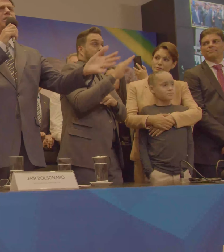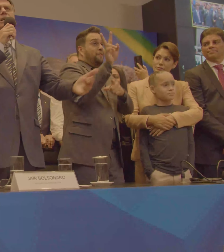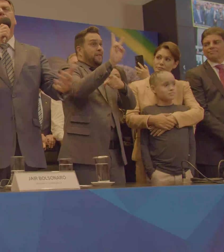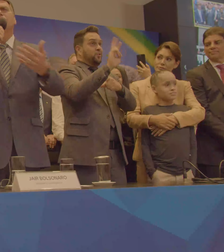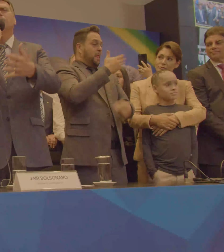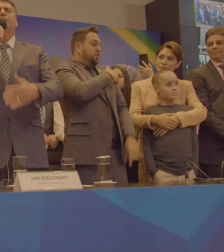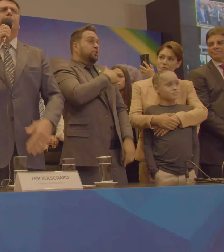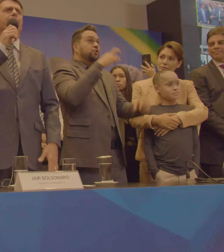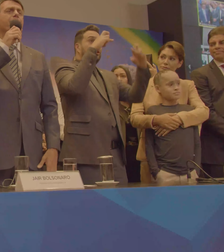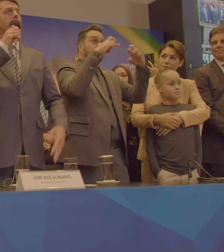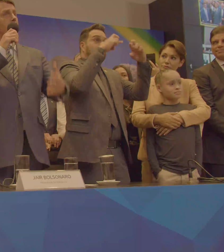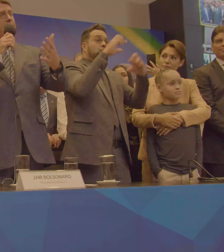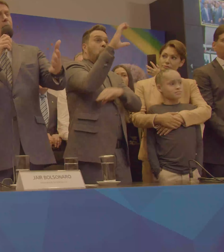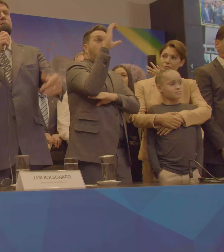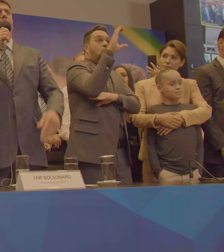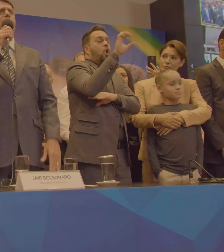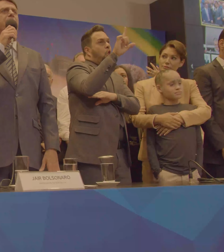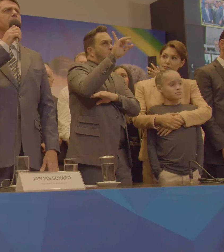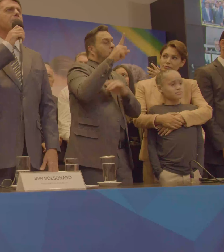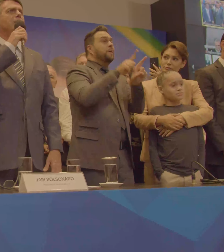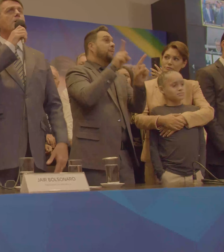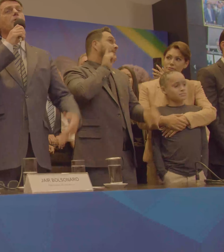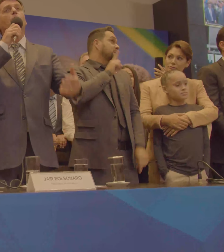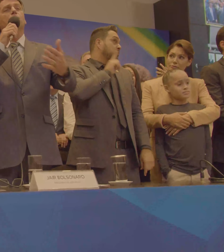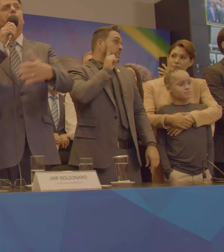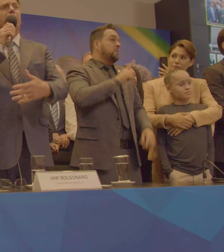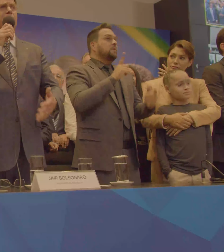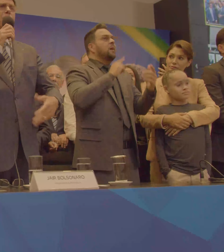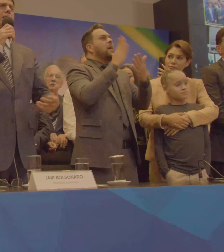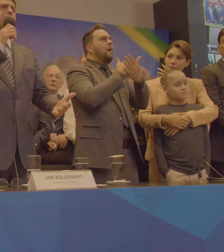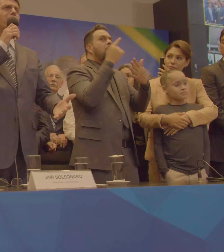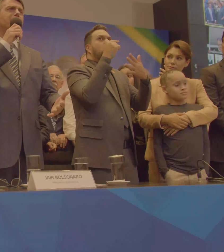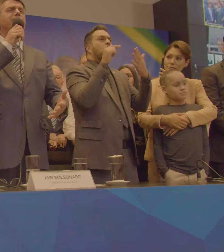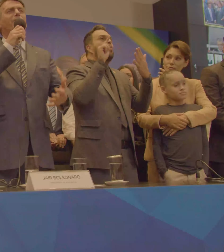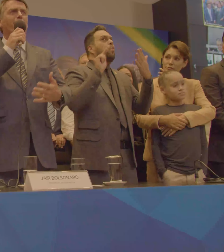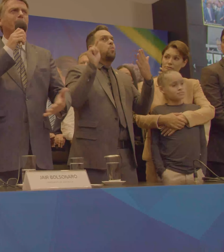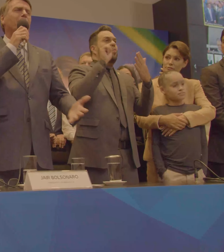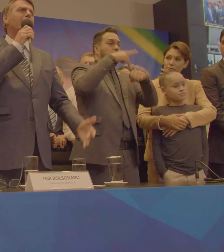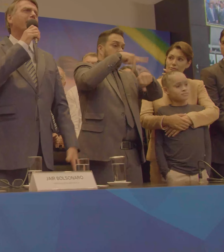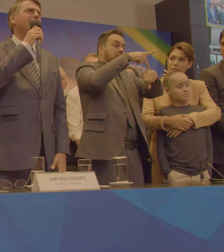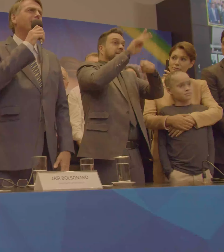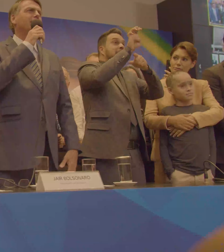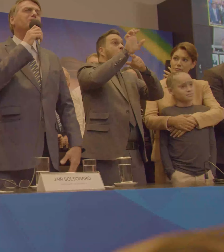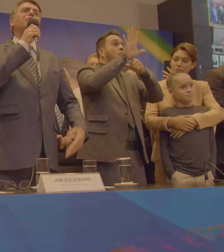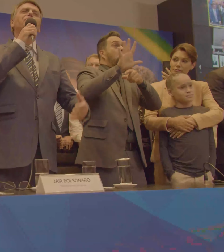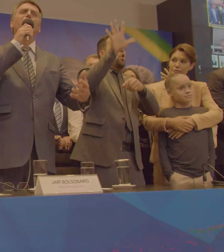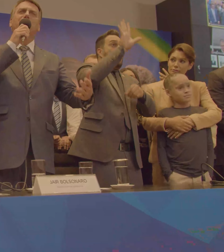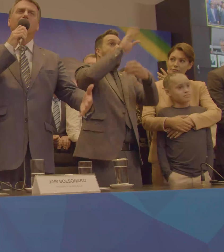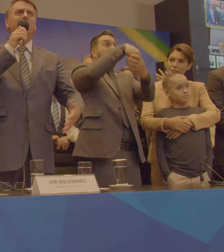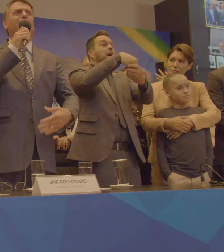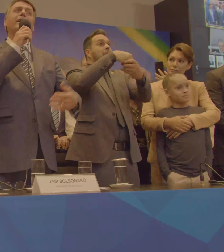com o Chile, com a Colômbia, até com os Estados Unidos, com alguns países, ou quase todos, da Europa agora, que